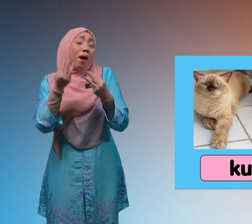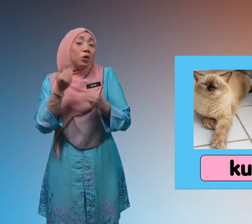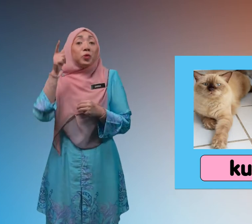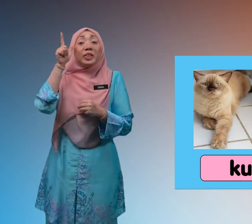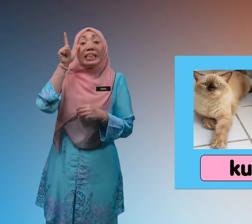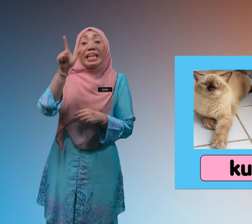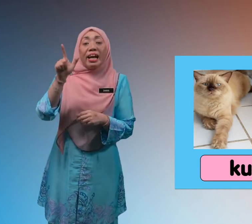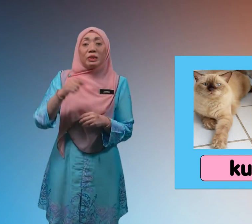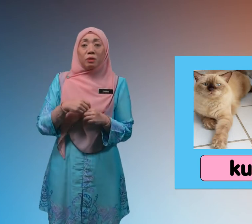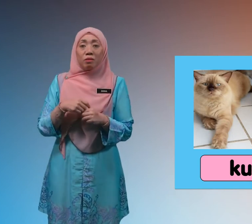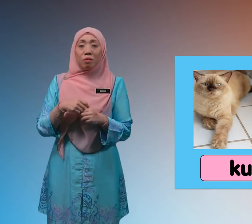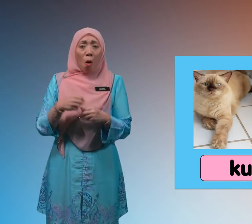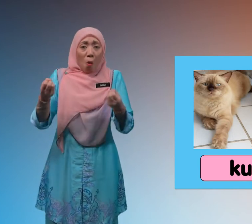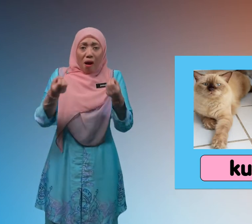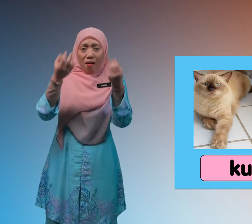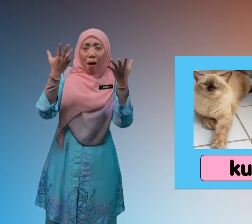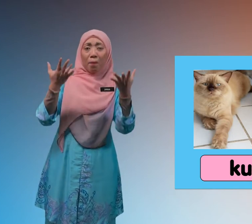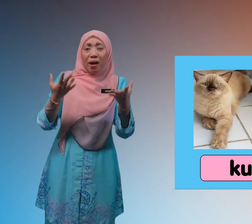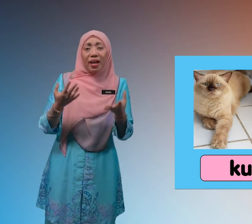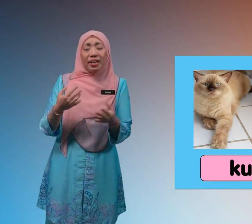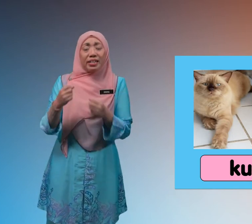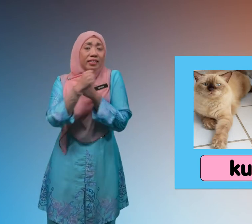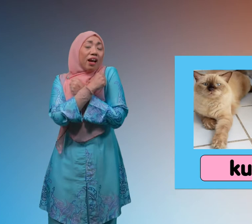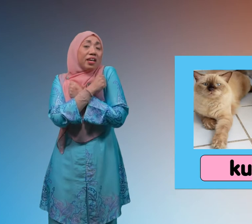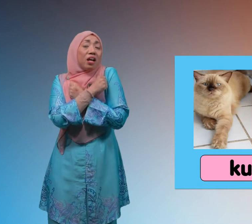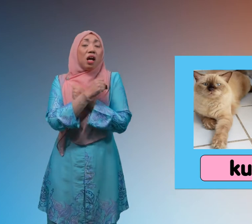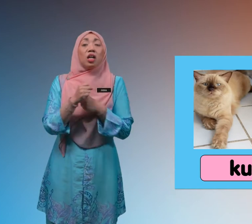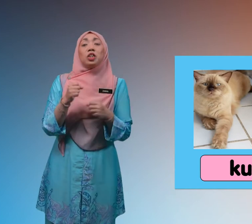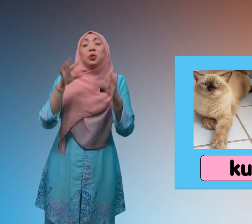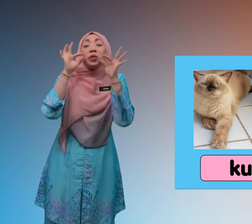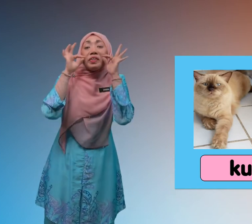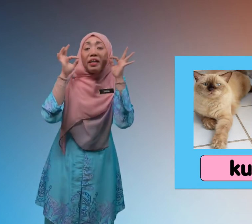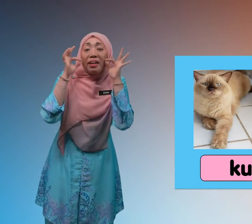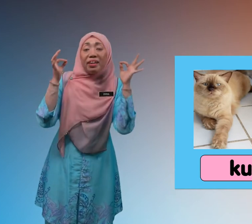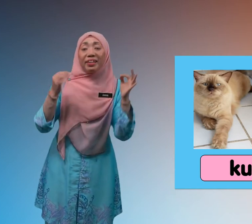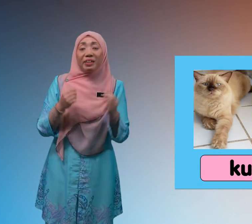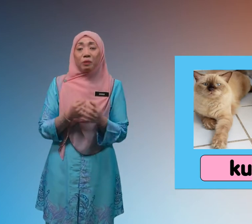mahu lihat. Ramai yang sayang kucing.